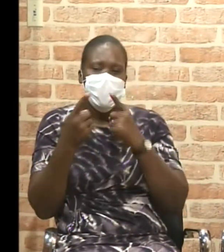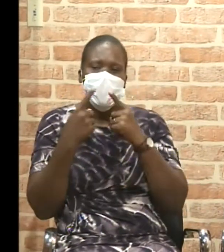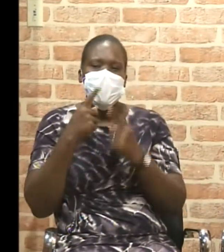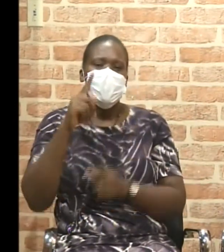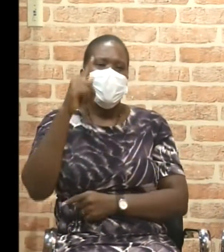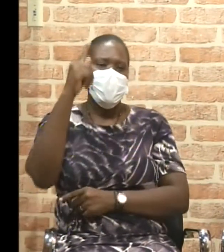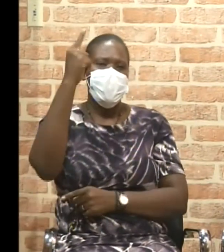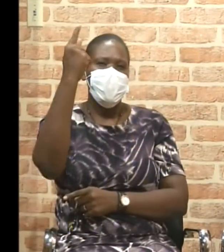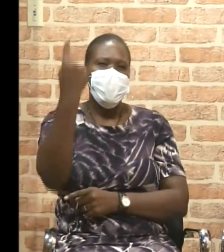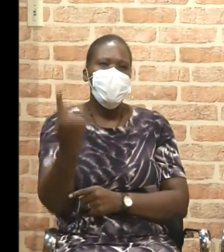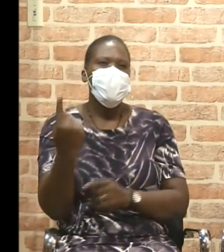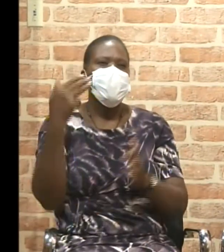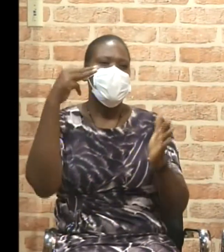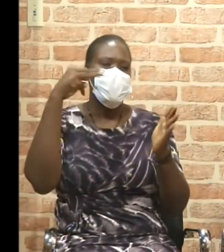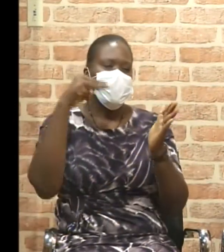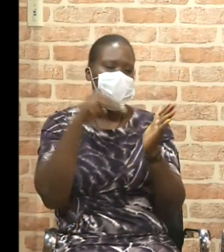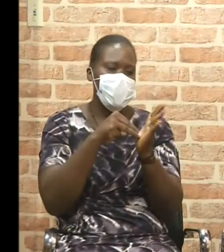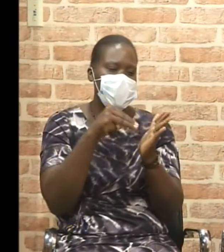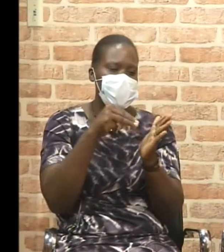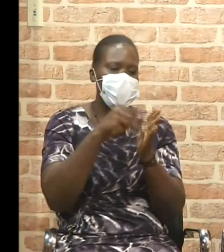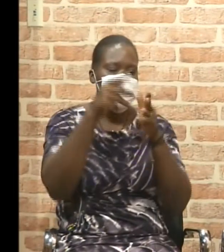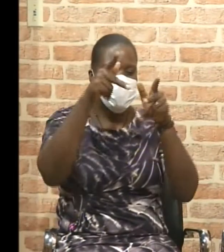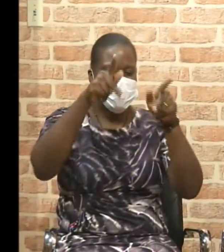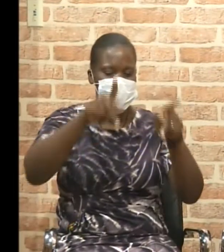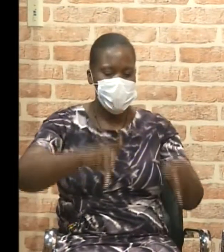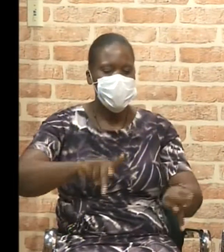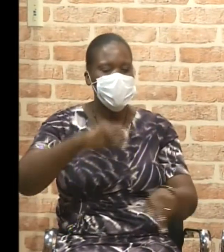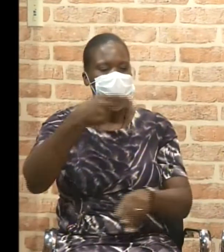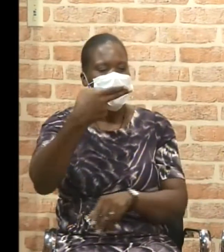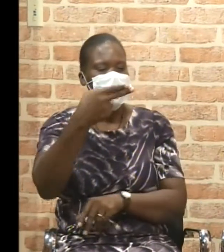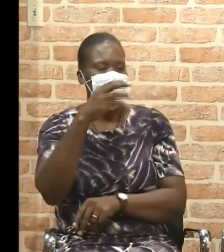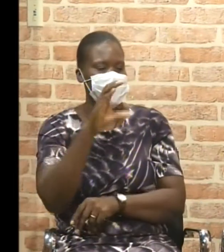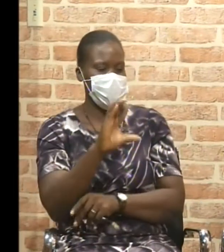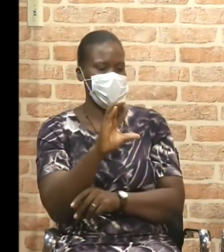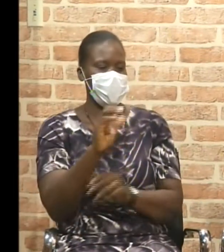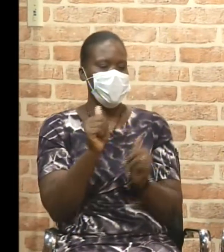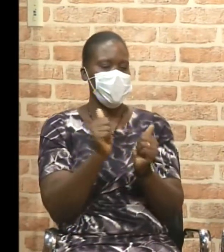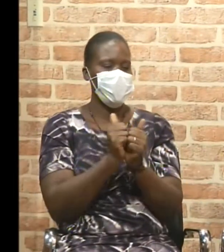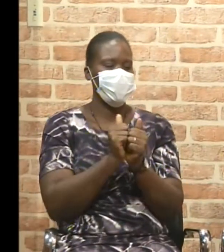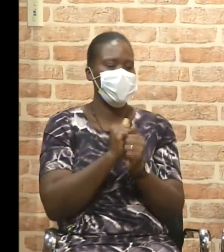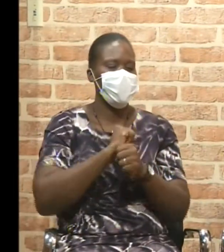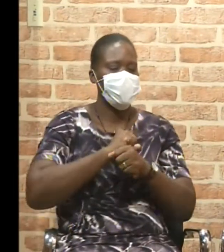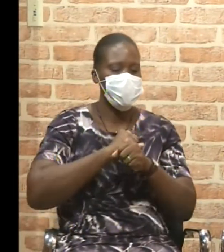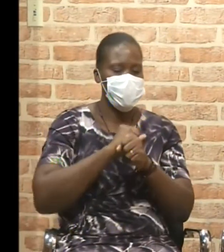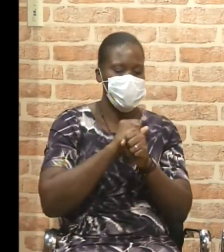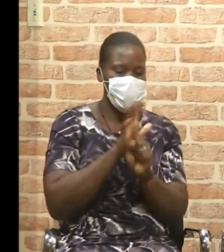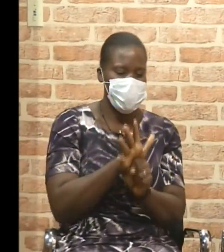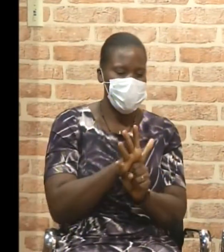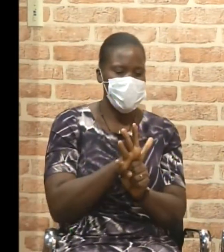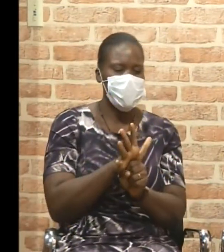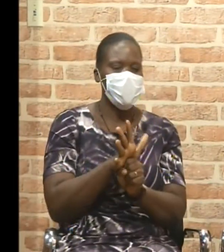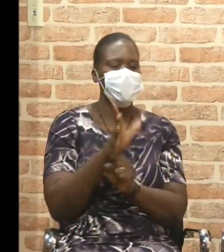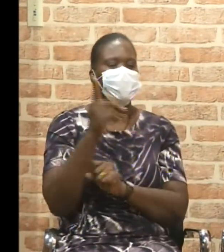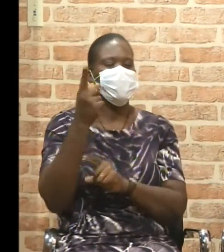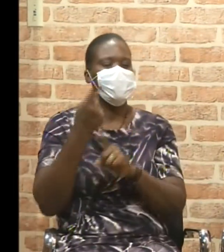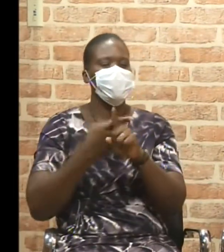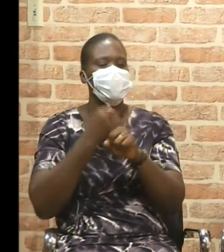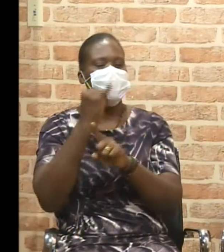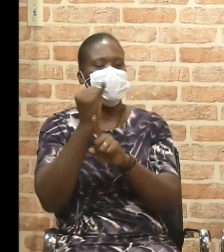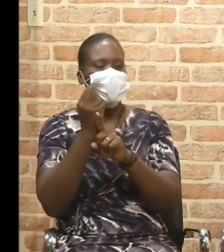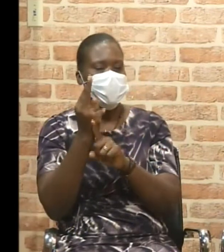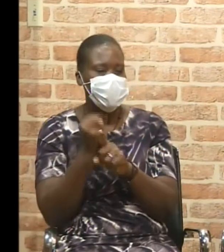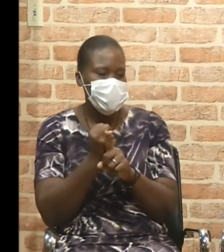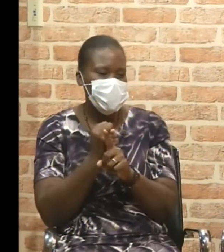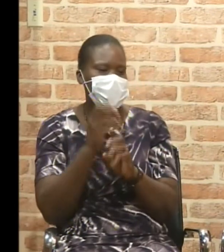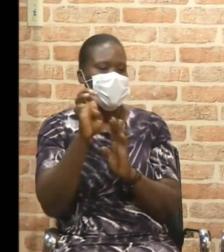handicapé. Mais encore une fois, c'est bon, avec contexte COVID encore, parce que mois de juin là, l'État est supposé